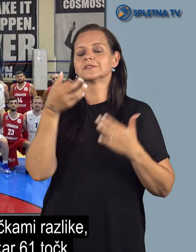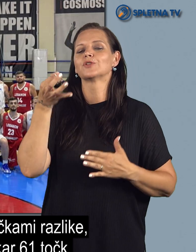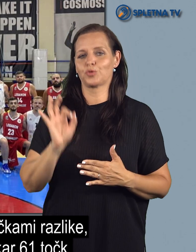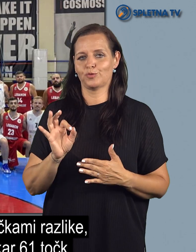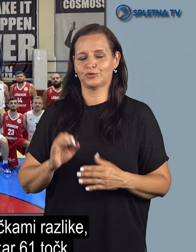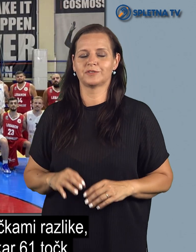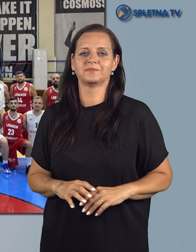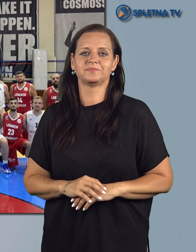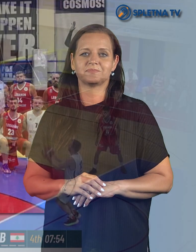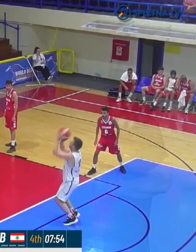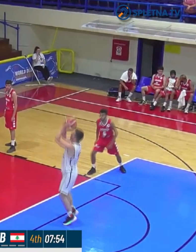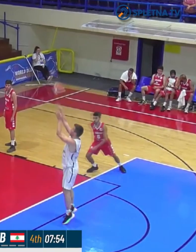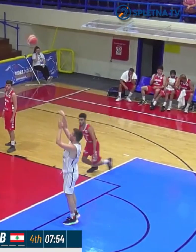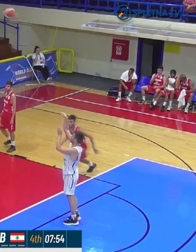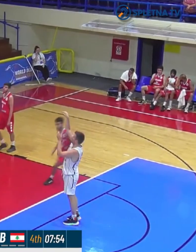61 točk.